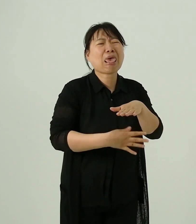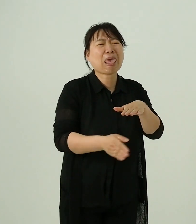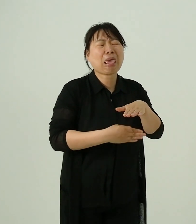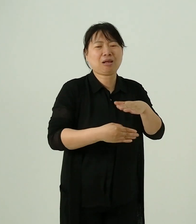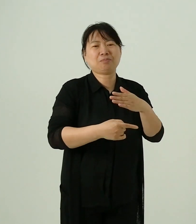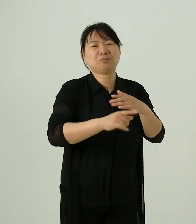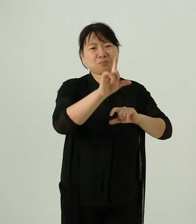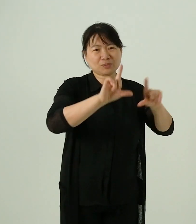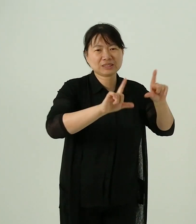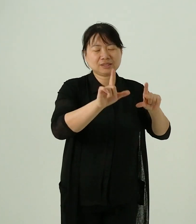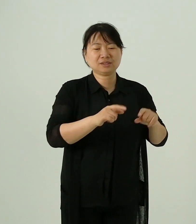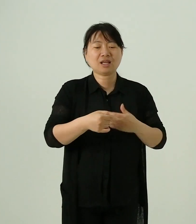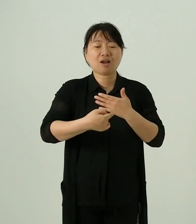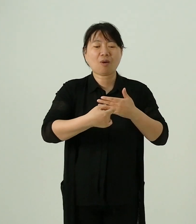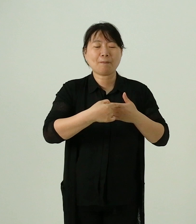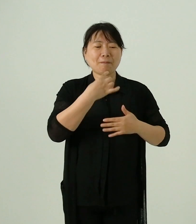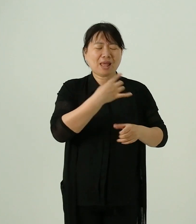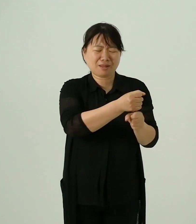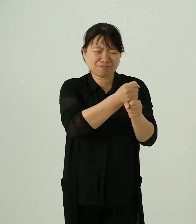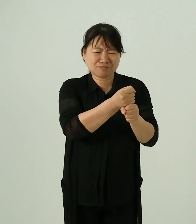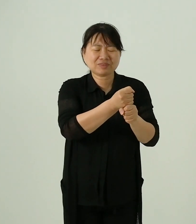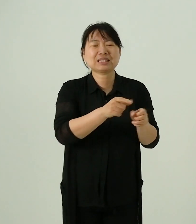껍데기만 붙들고 있는 신앙생활,